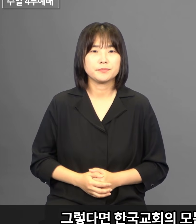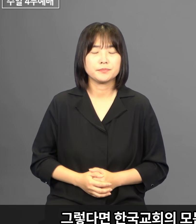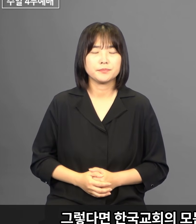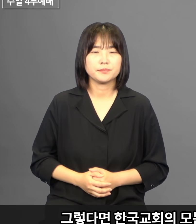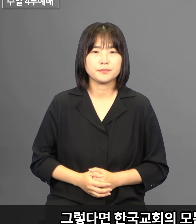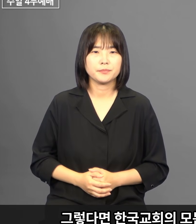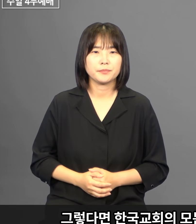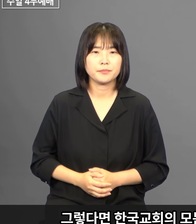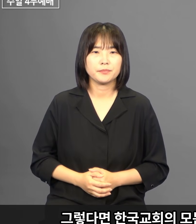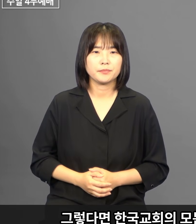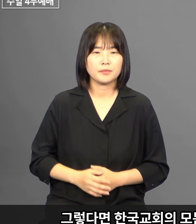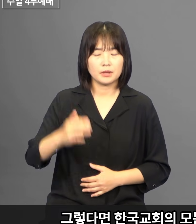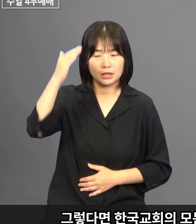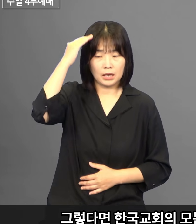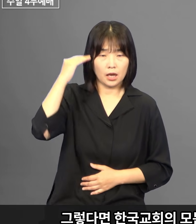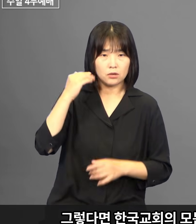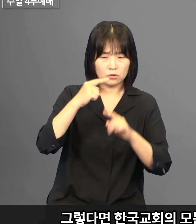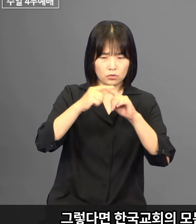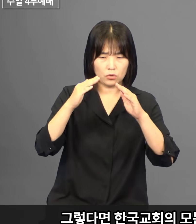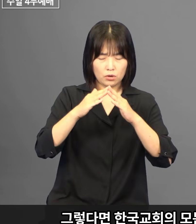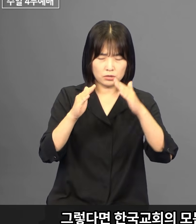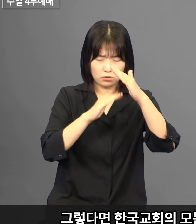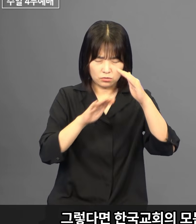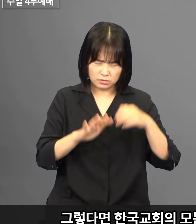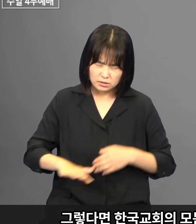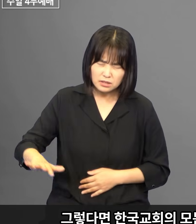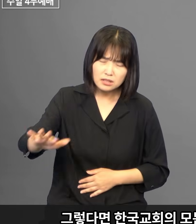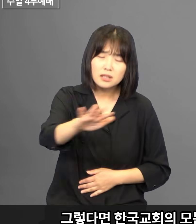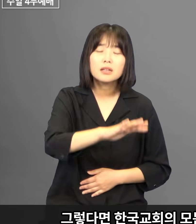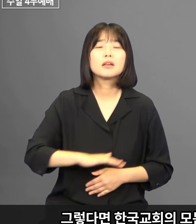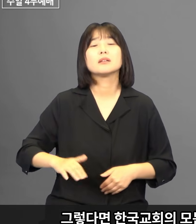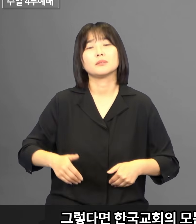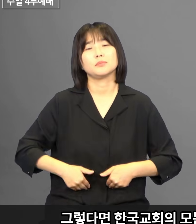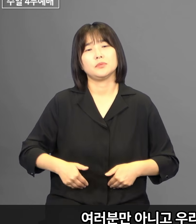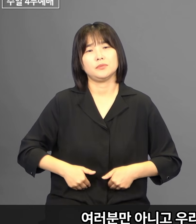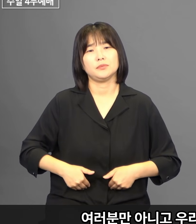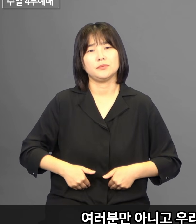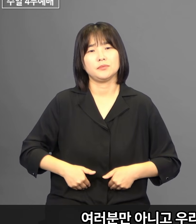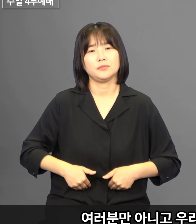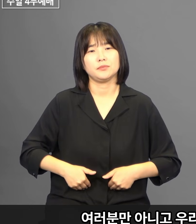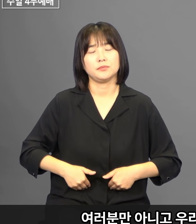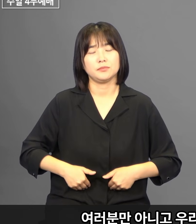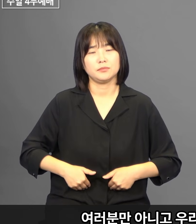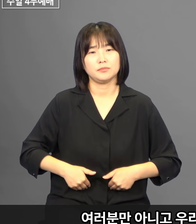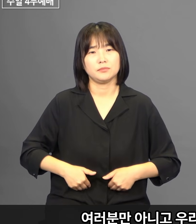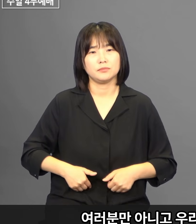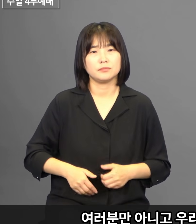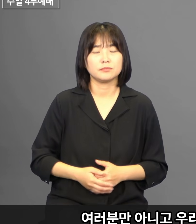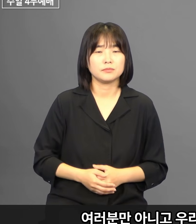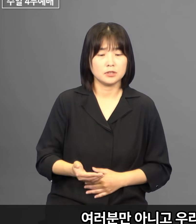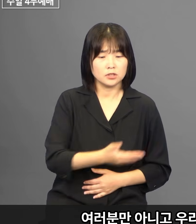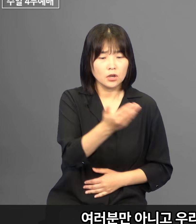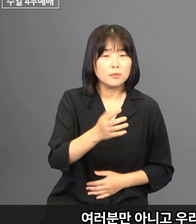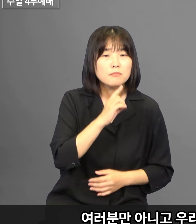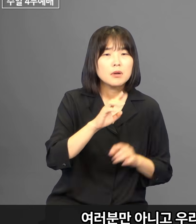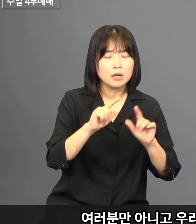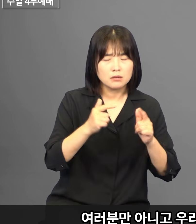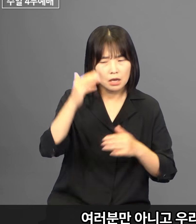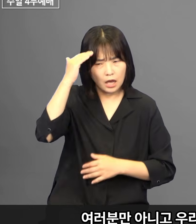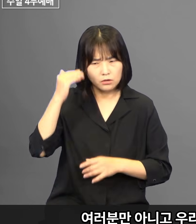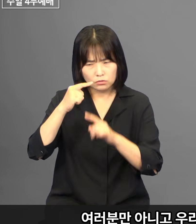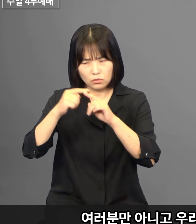그렇다면 한국교회 모든 성도들에게 사실 필요한 거예요. 여러분만 아니고 우리